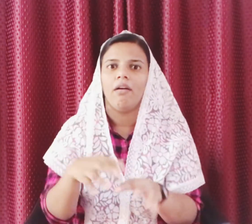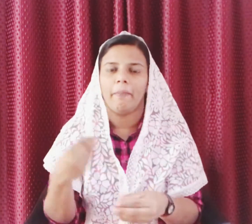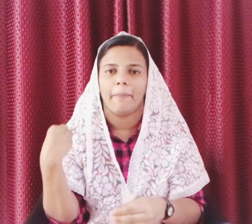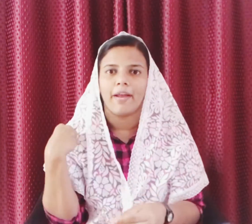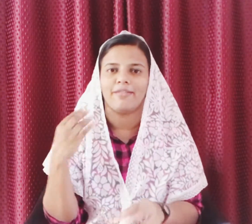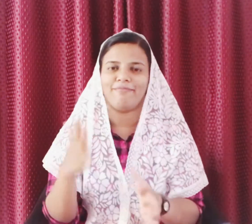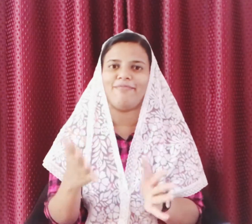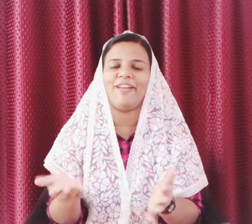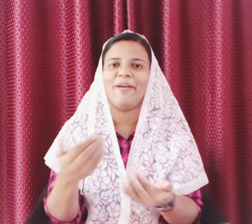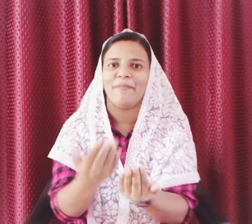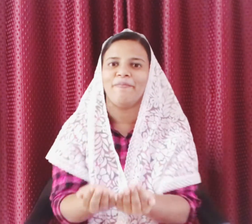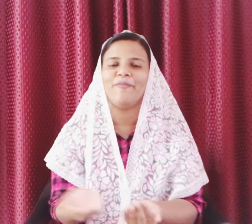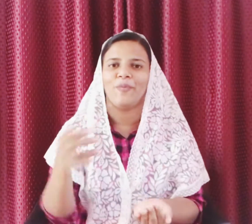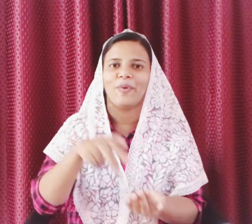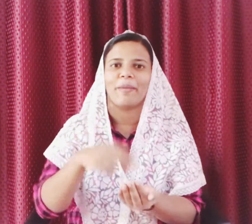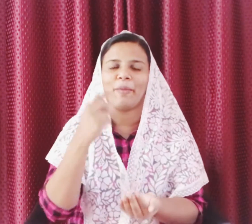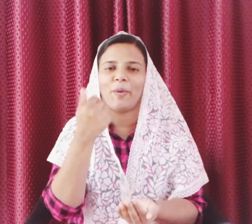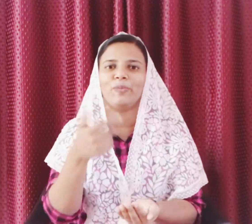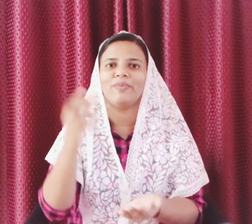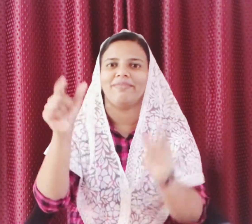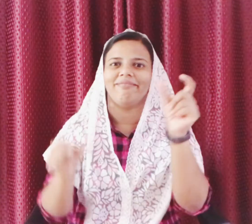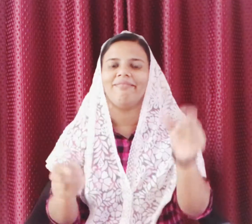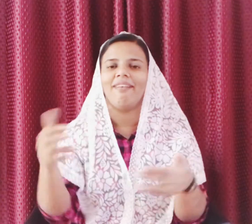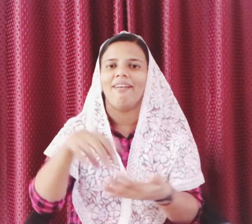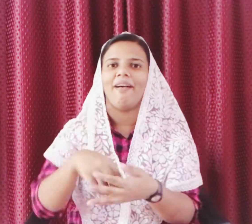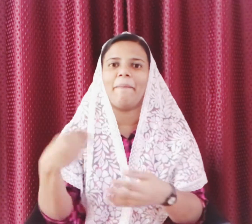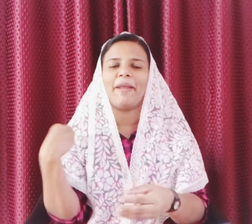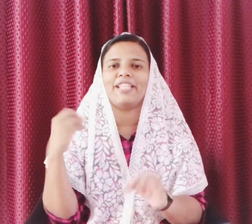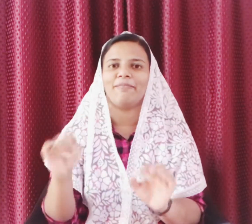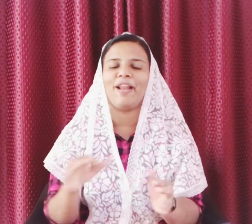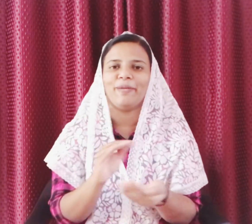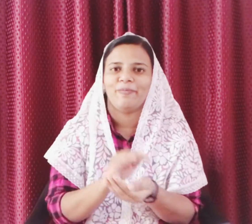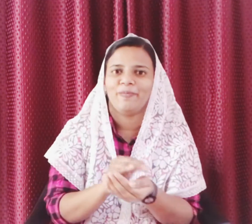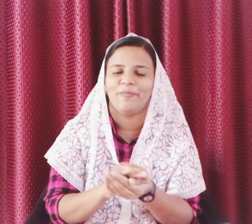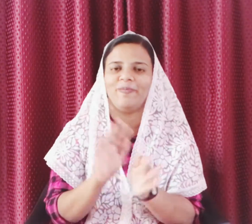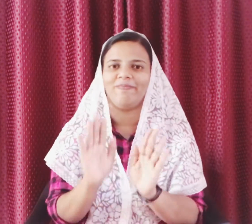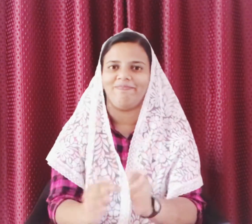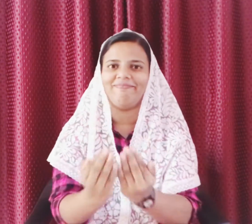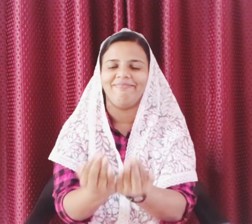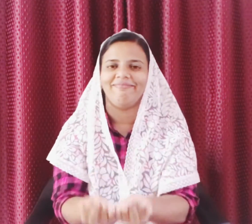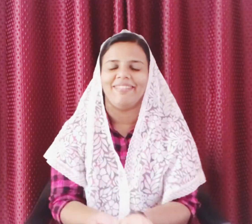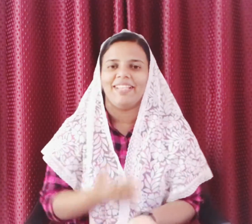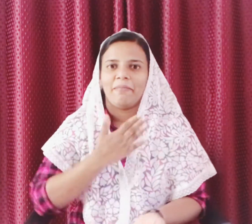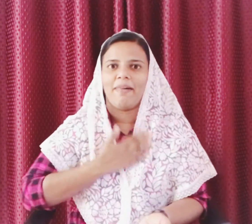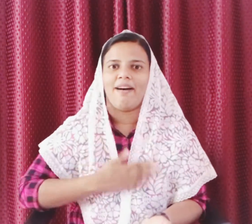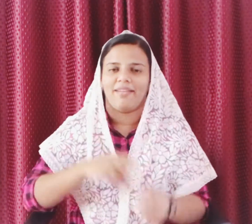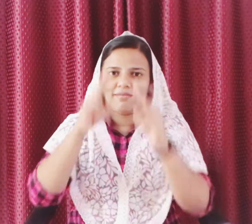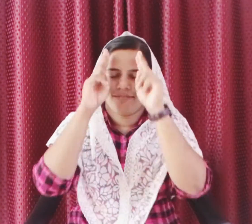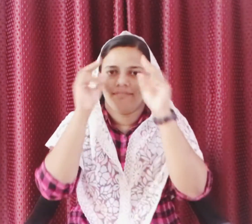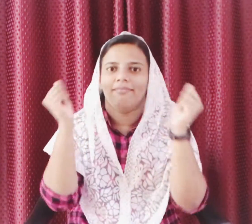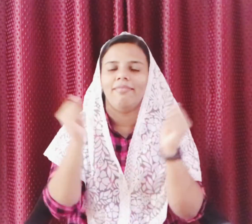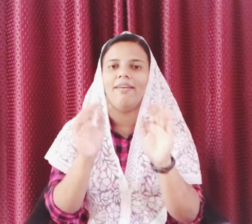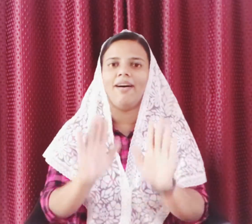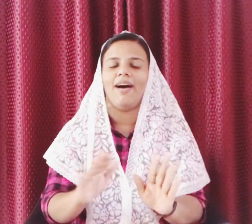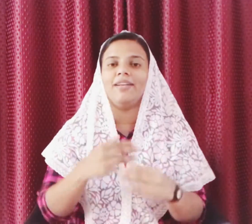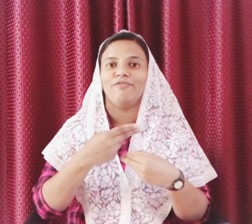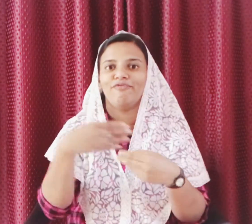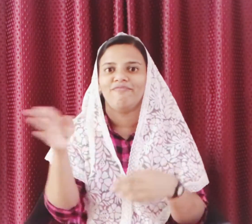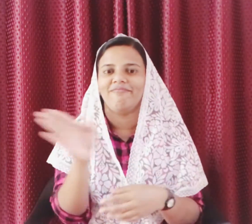കാലഘട്ടത്തിൽ പെട്ടകത്തിനകത്തിരിക്കുന്നവർക്ക് ഒന്നിനും കുറവില്ല. അവർ സുരക്ഷിതരാണ്, അവർ സ്വസ്ഥരാണ്, അവർ സ്വതന്ത്രരാണ്. അതുപോലെ